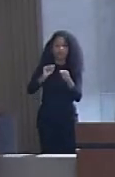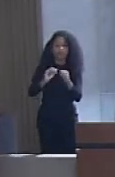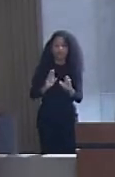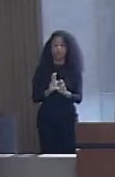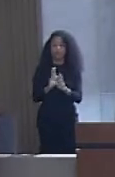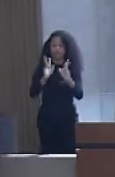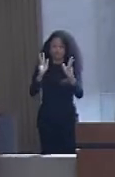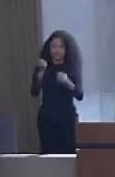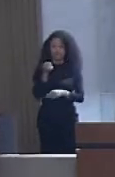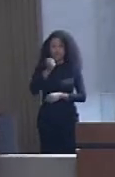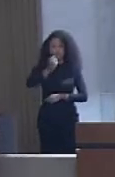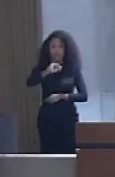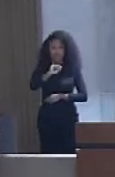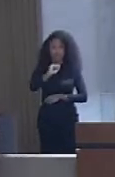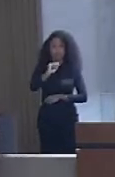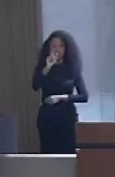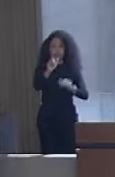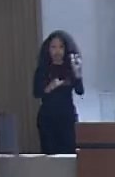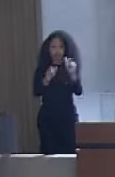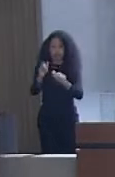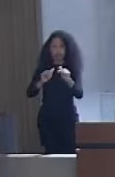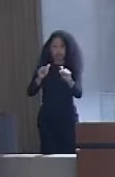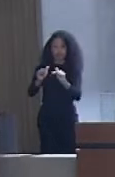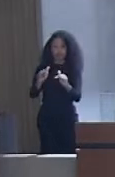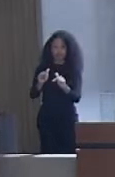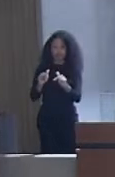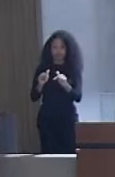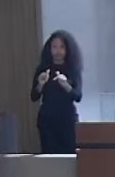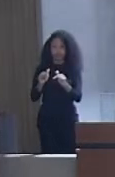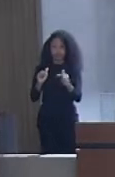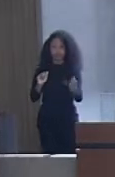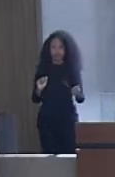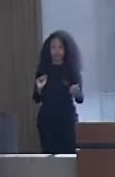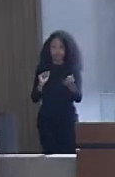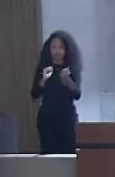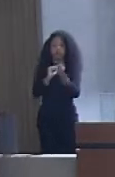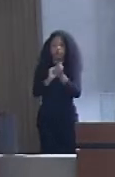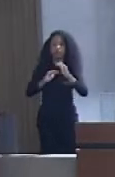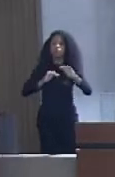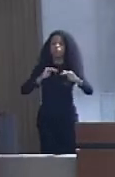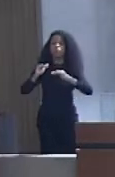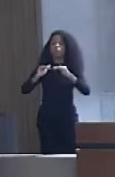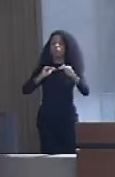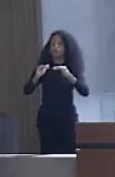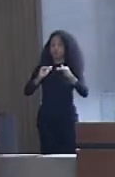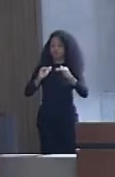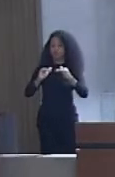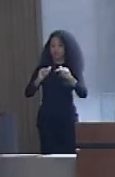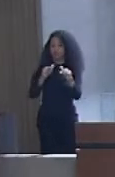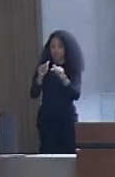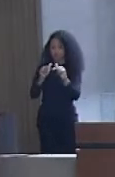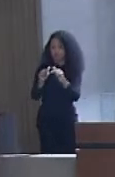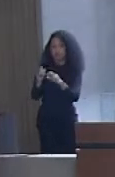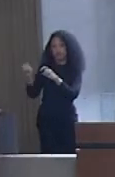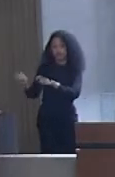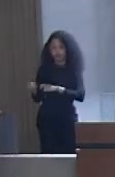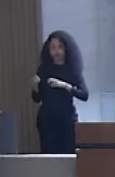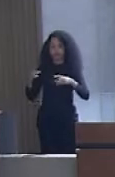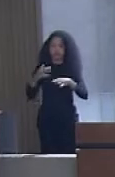defesa da causa dos trabalhadores, junto com a grande mobilização que os trabalhadores do campo e da